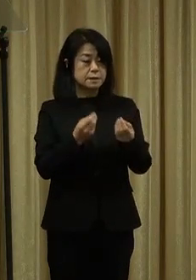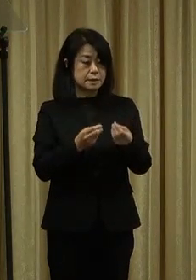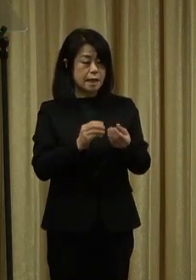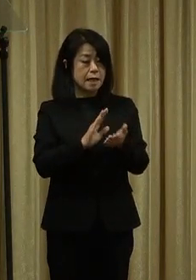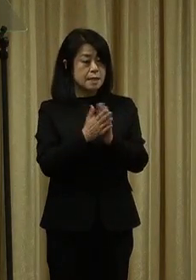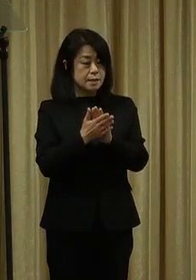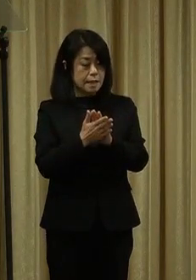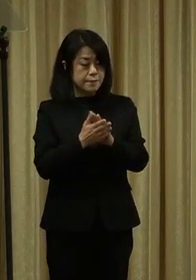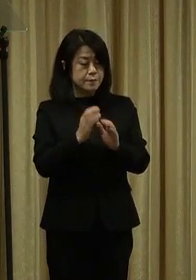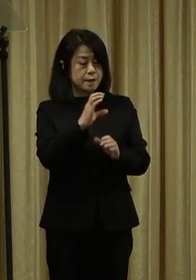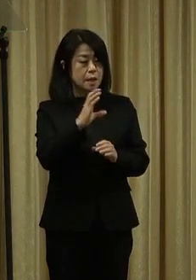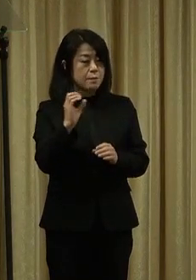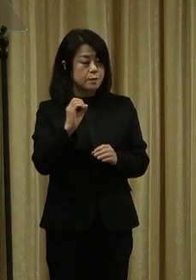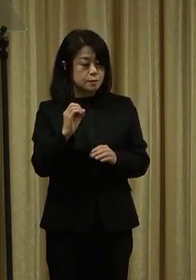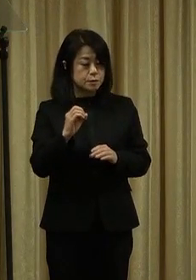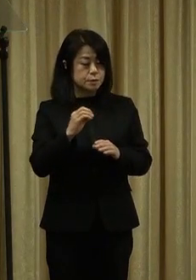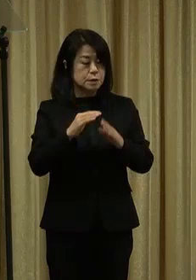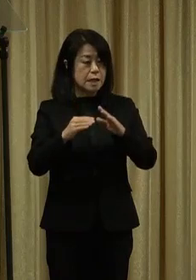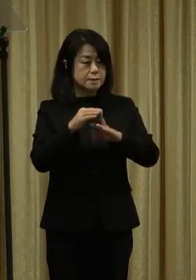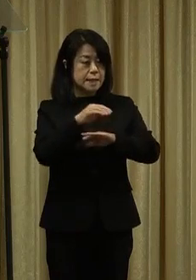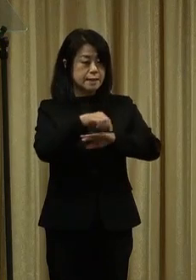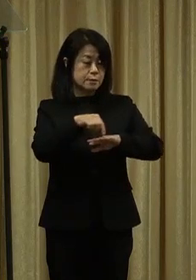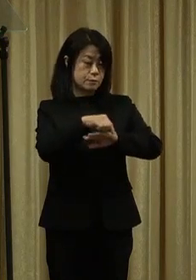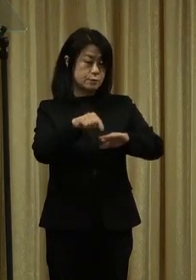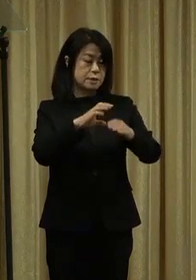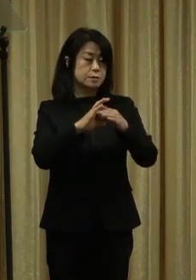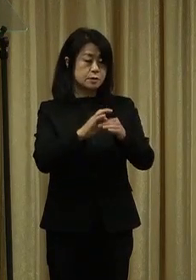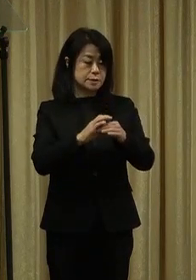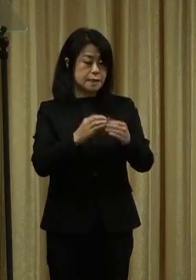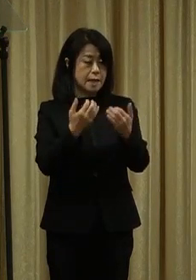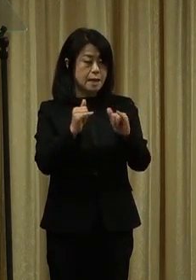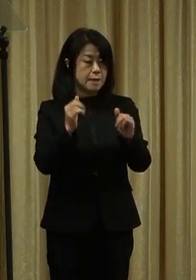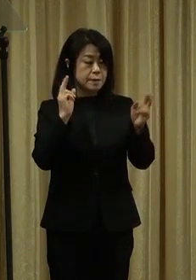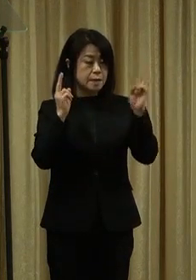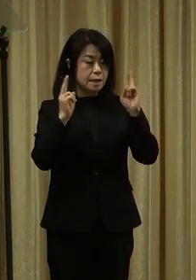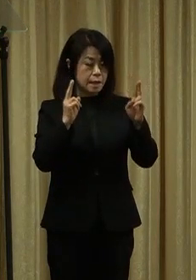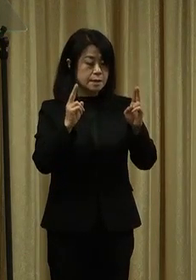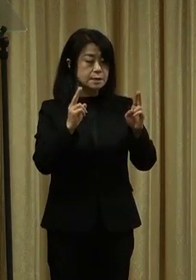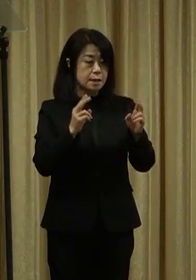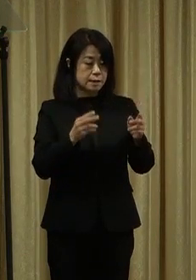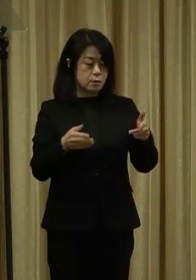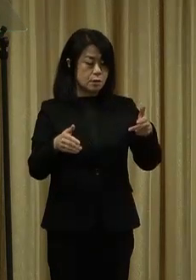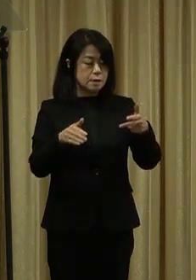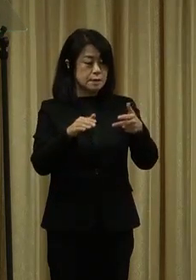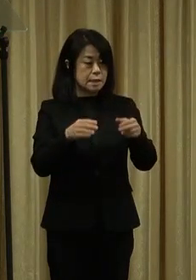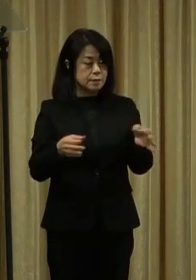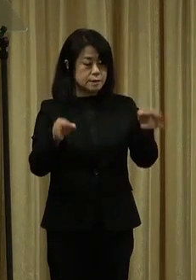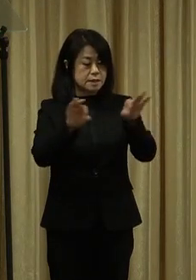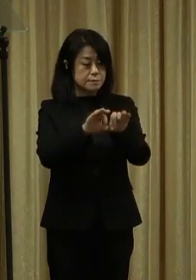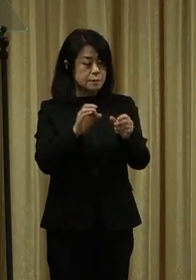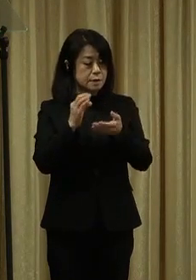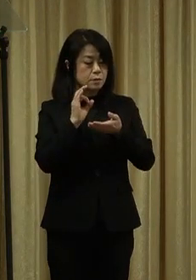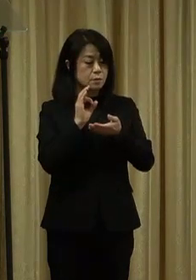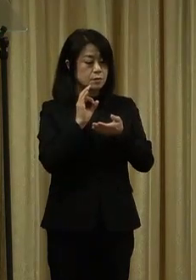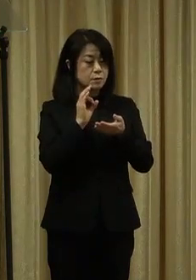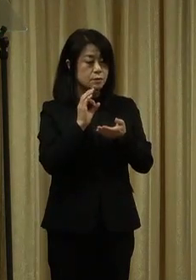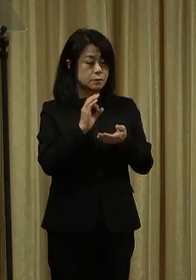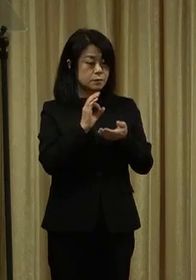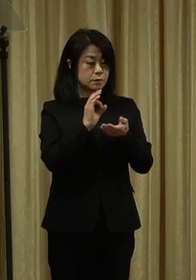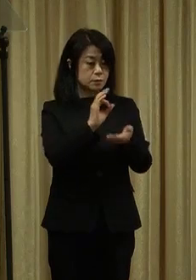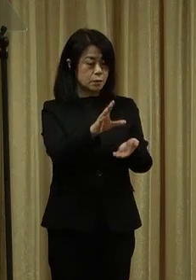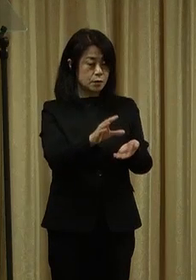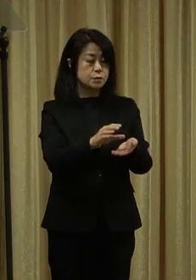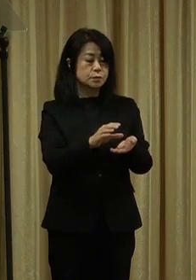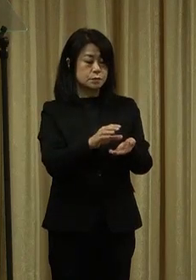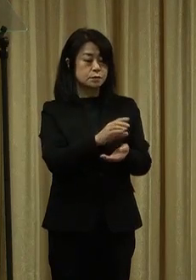ニュートラル戦略に基づいて、民間の再エネ設備等の導入を支援するほか、脱炭素経